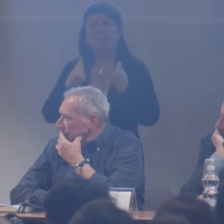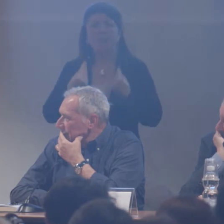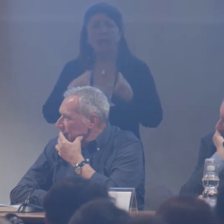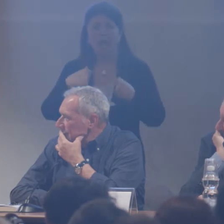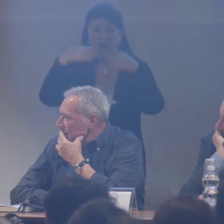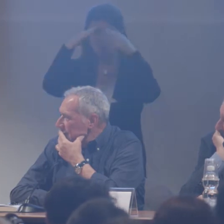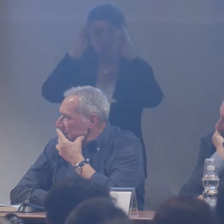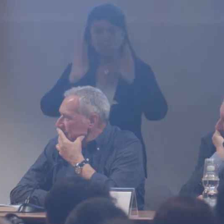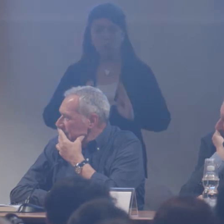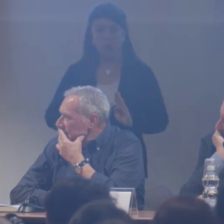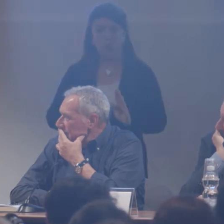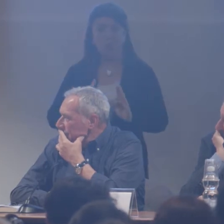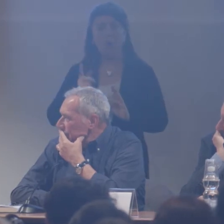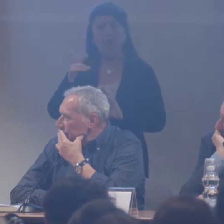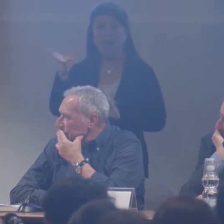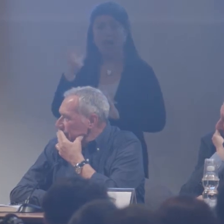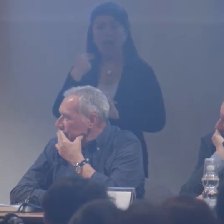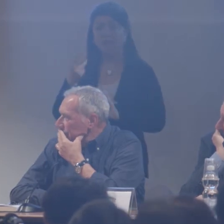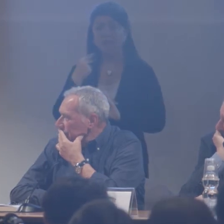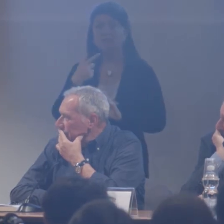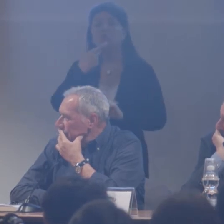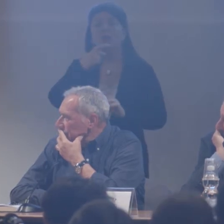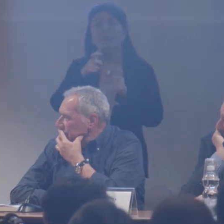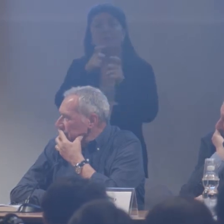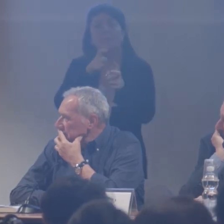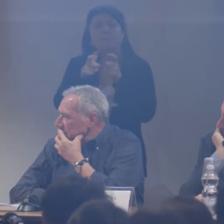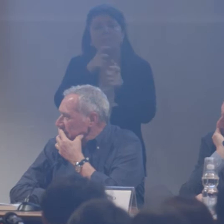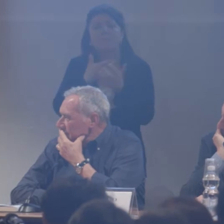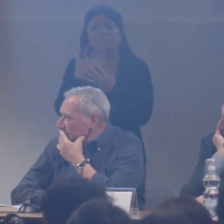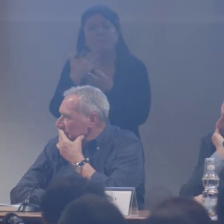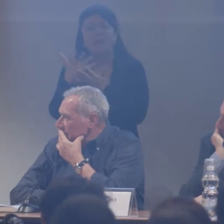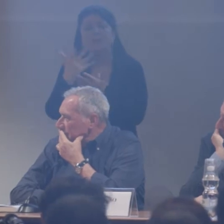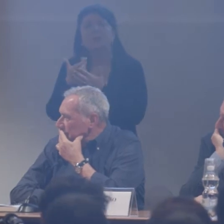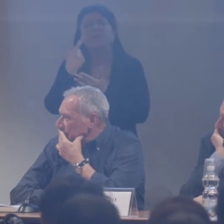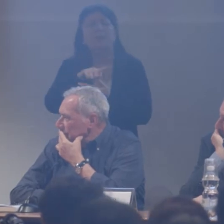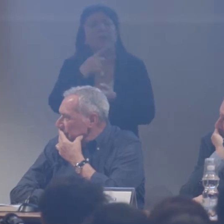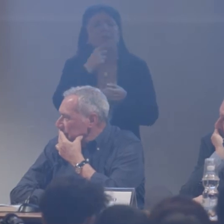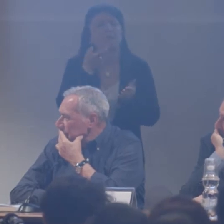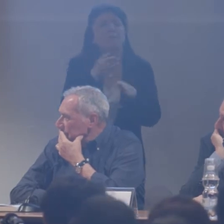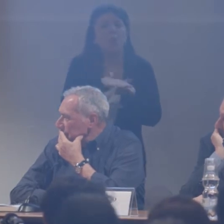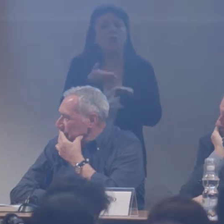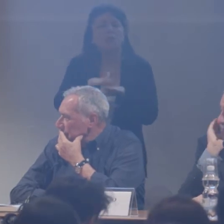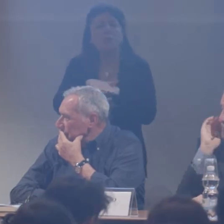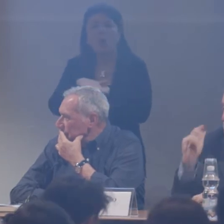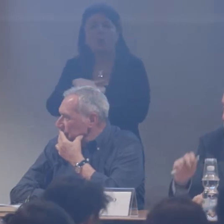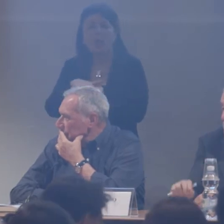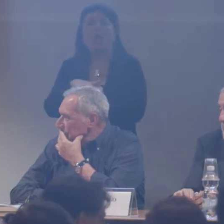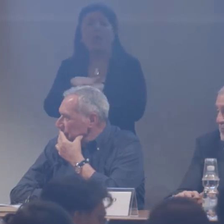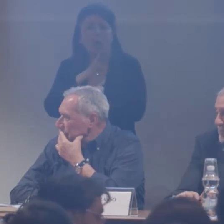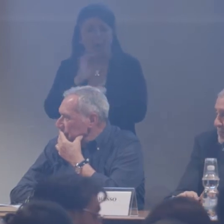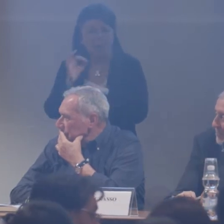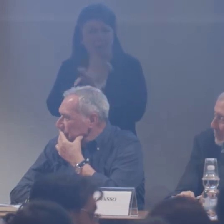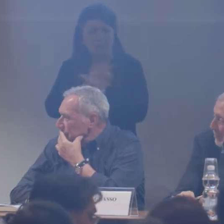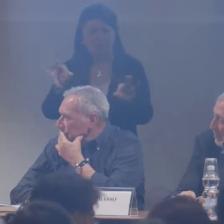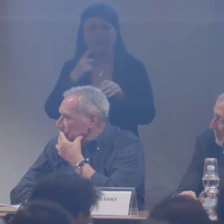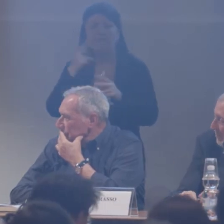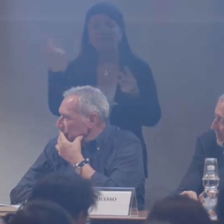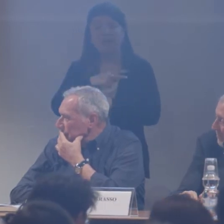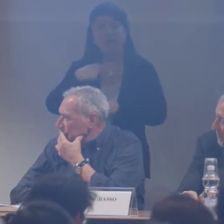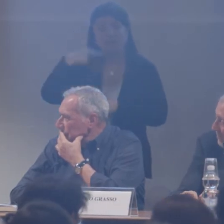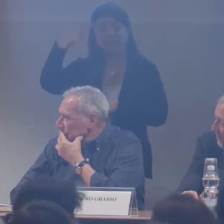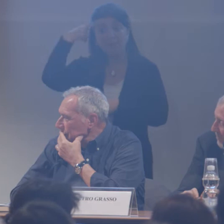che parliamo del motivo per cui succedono questi morti. Niente, mi ricordo che ci fu una cosa tremenda, che per punire